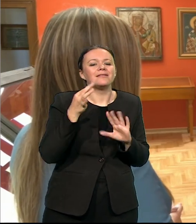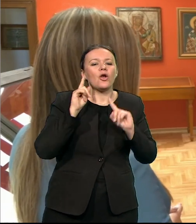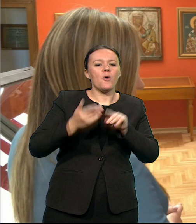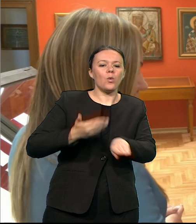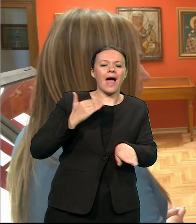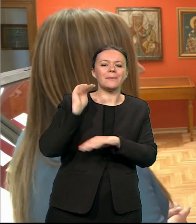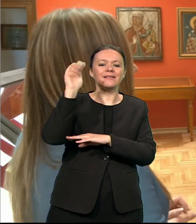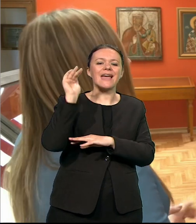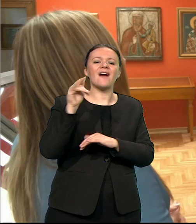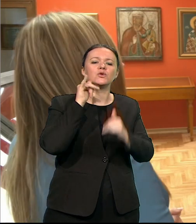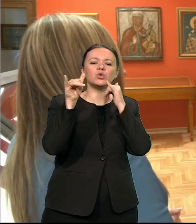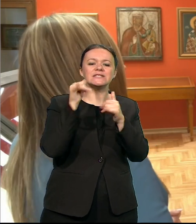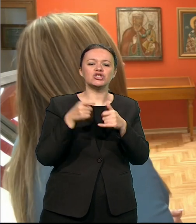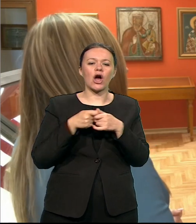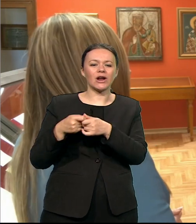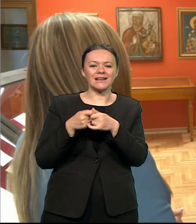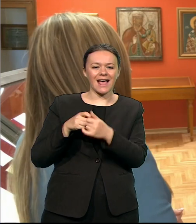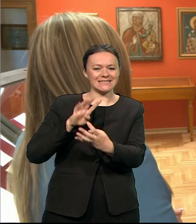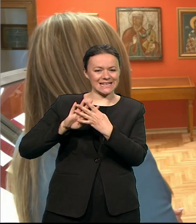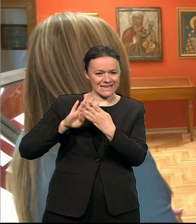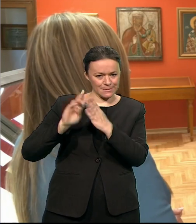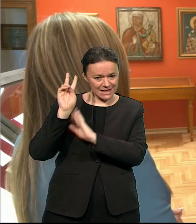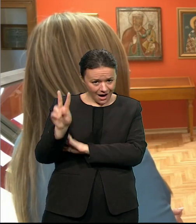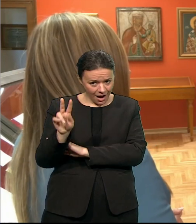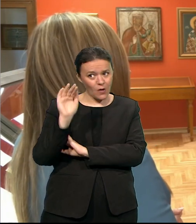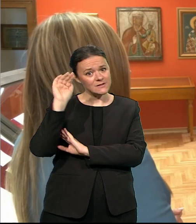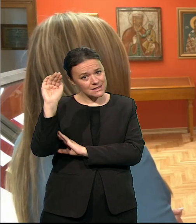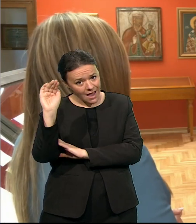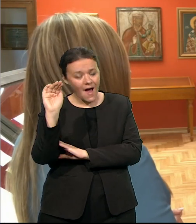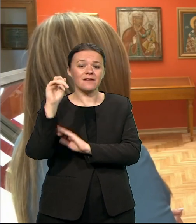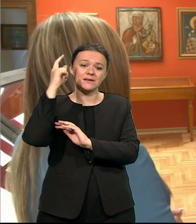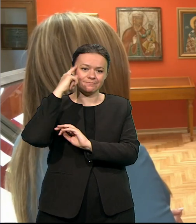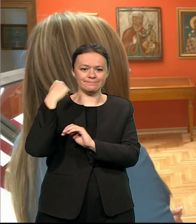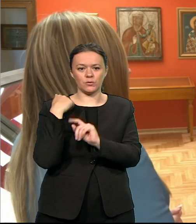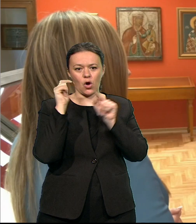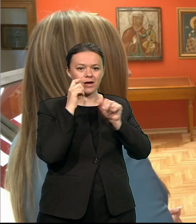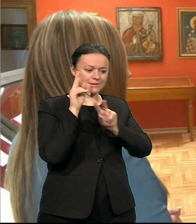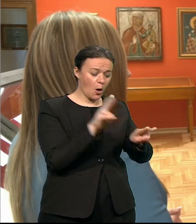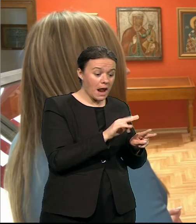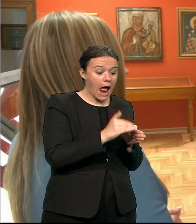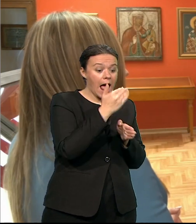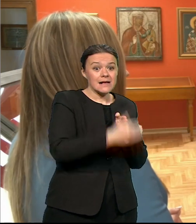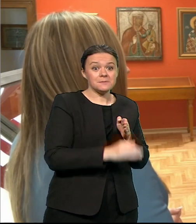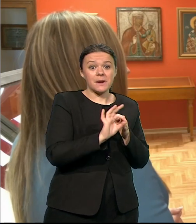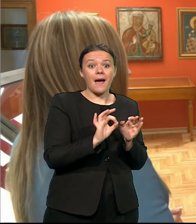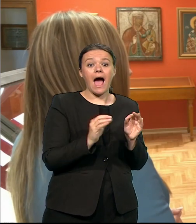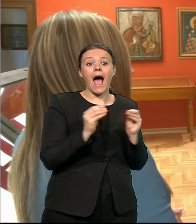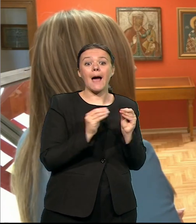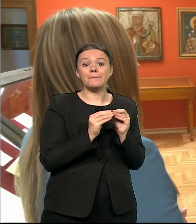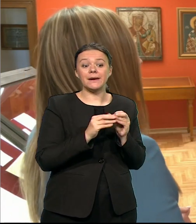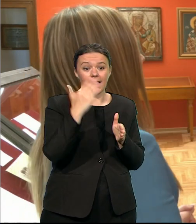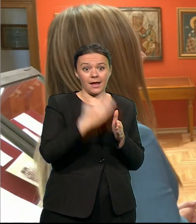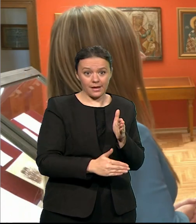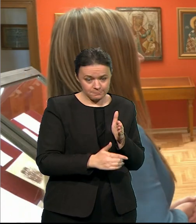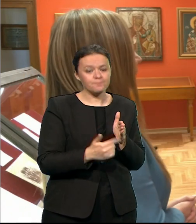preko turističke organizacije Sremskih Karlovaca, ali od meseca aprila mi ćemo otvoriti vrata i svima